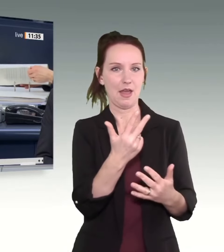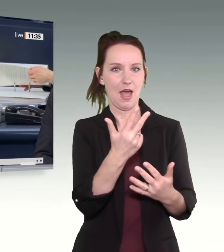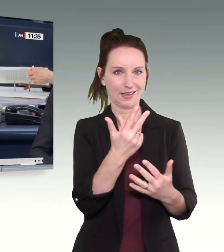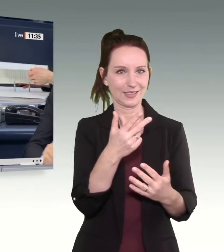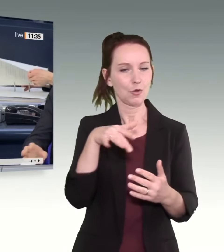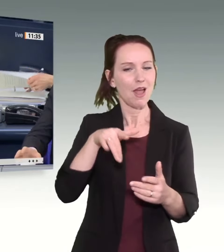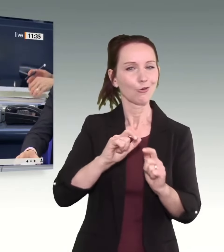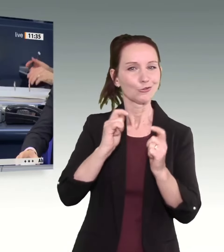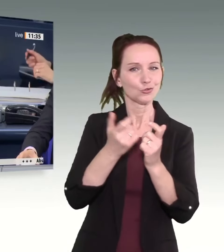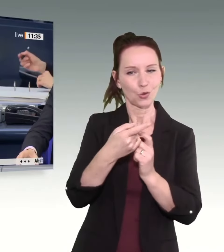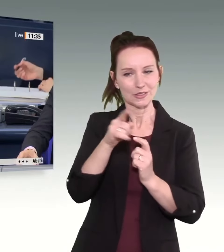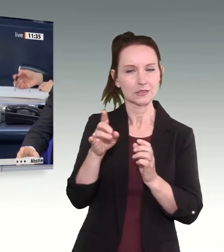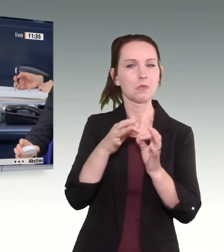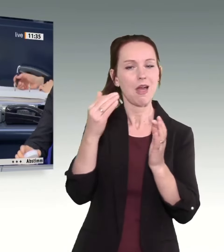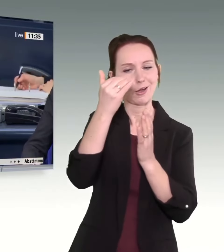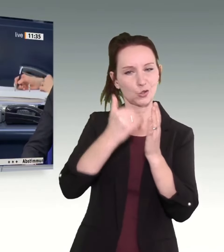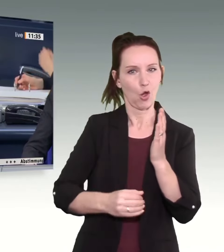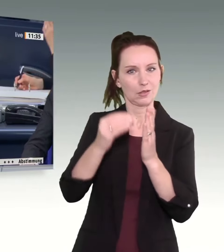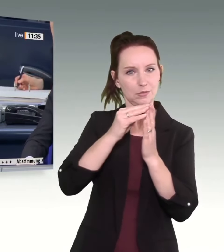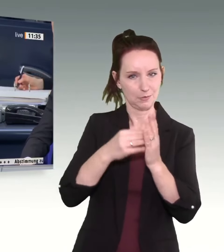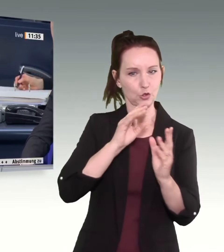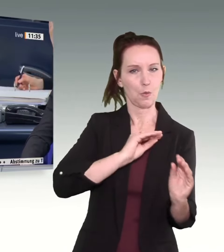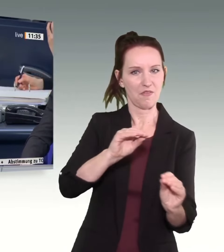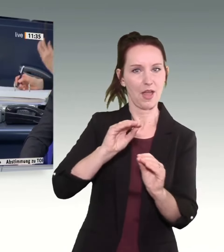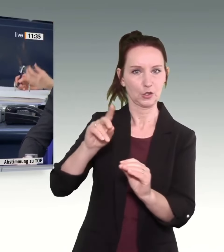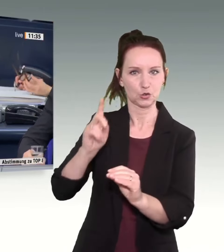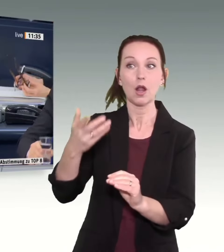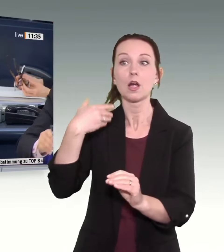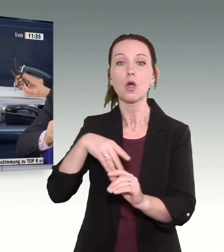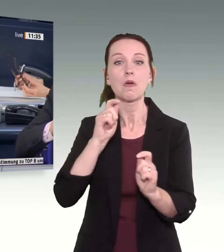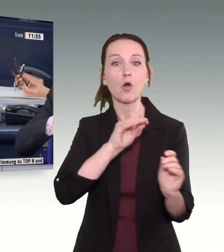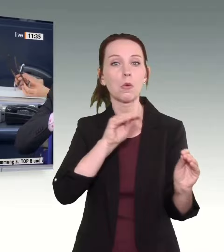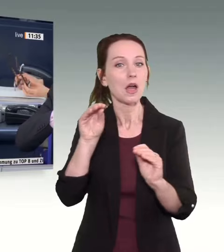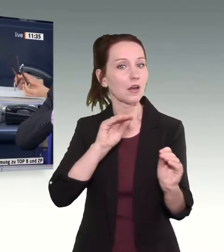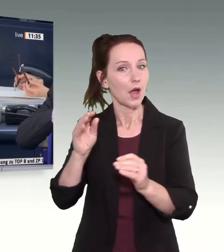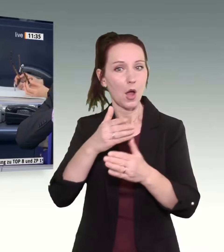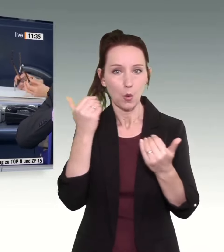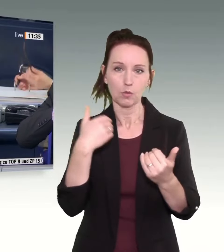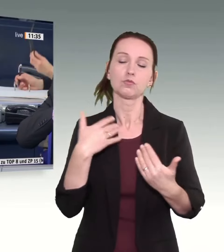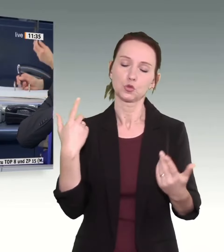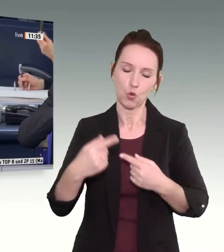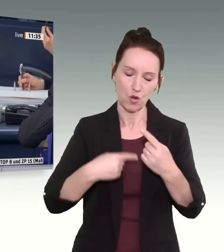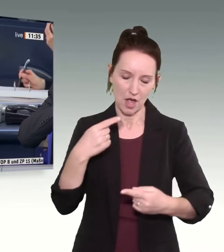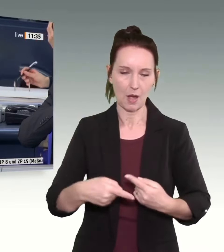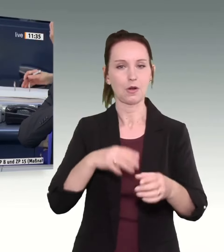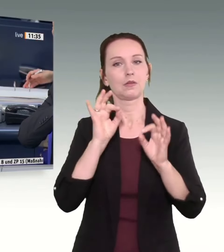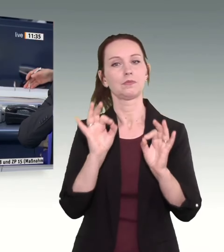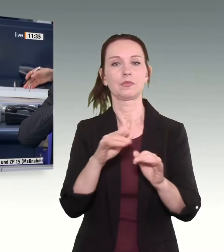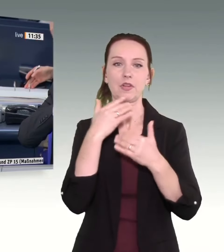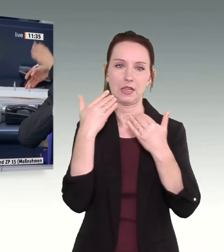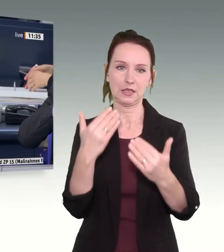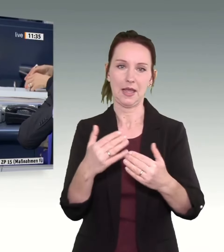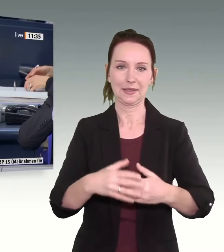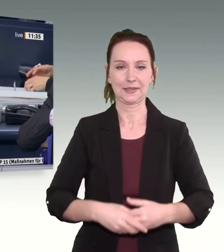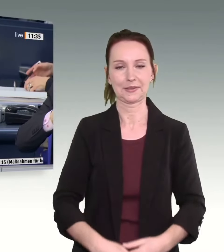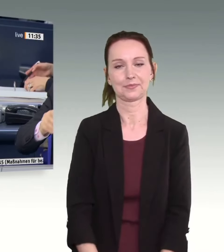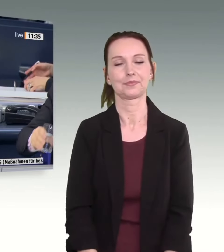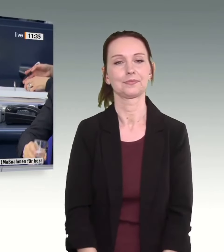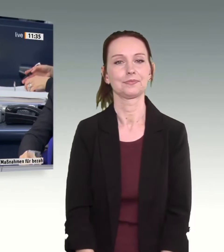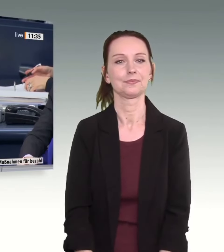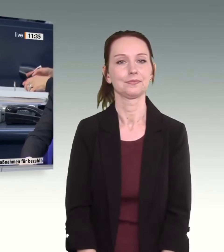vorgeschlagen. Weitere Vorschläge sehe ich nicht. Dann verfahren wir so. Vielen Dank. Ich rufe auf Tagesordnungspunkt